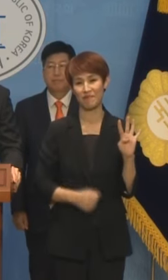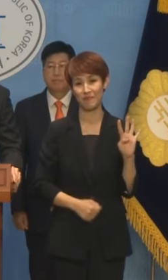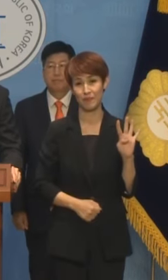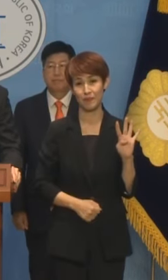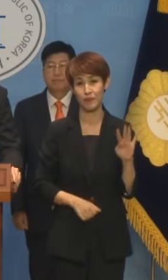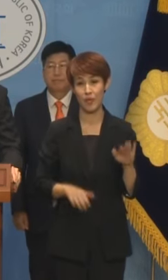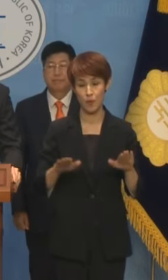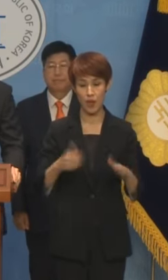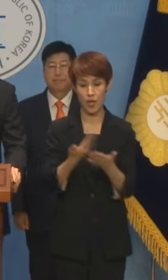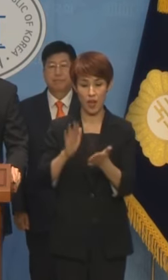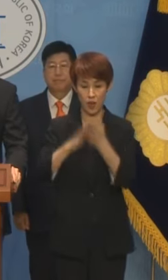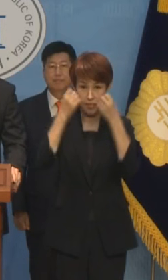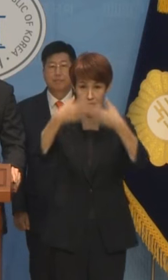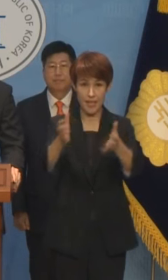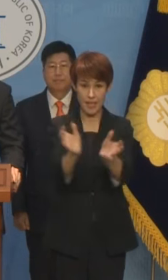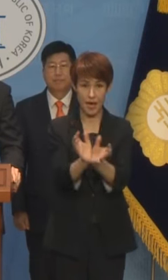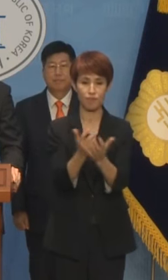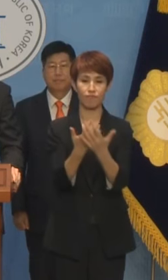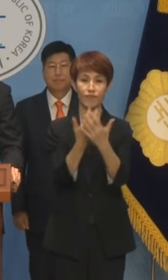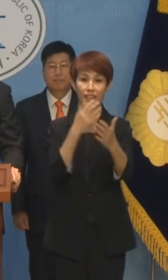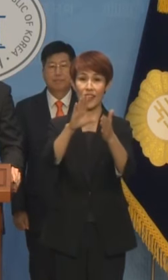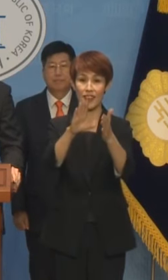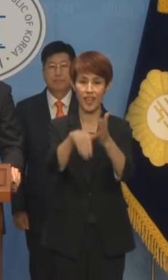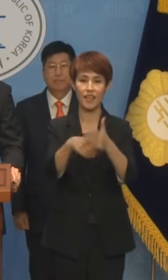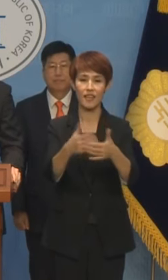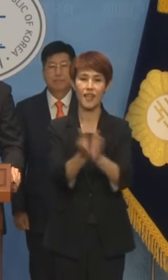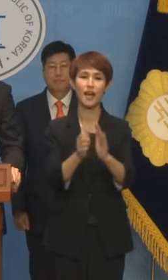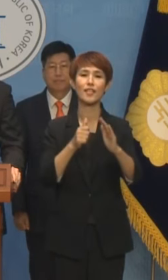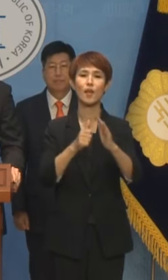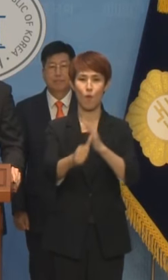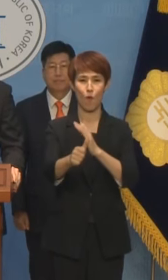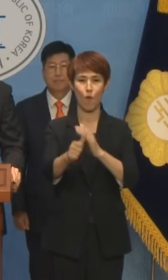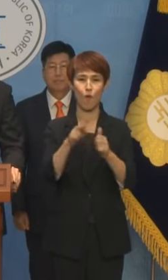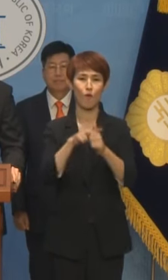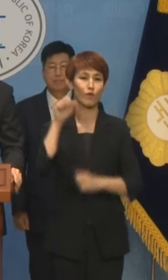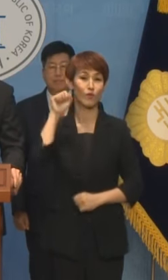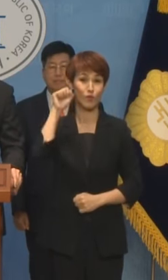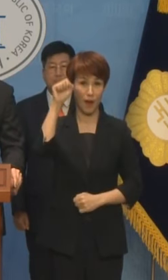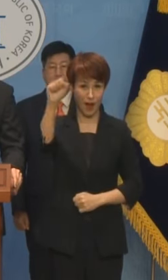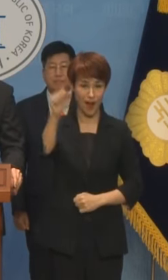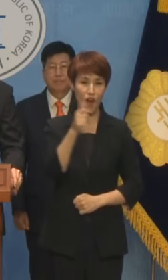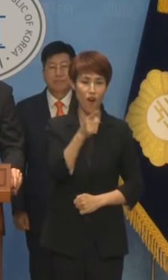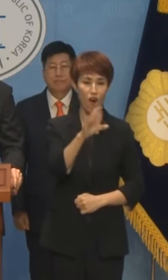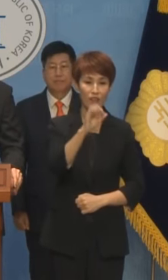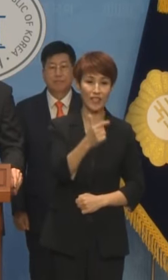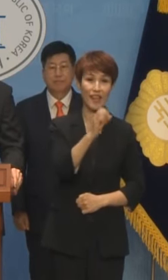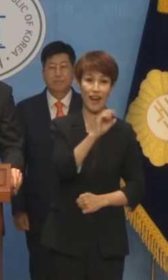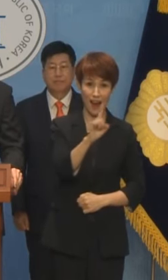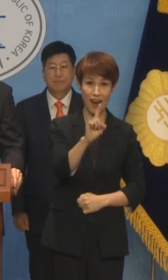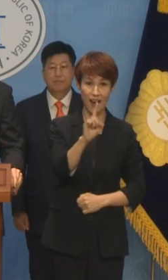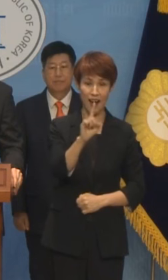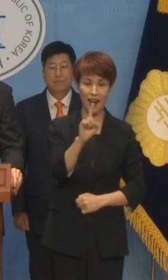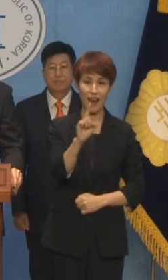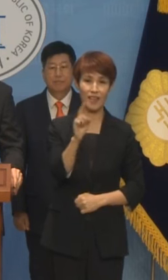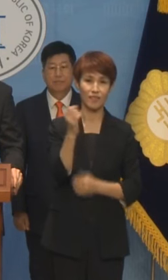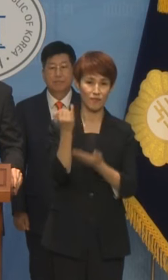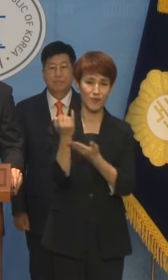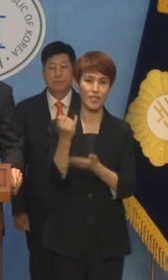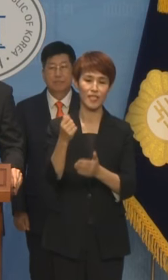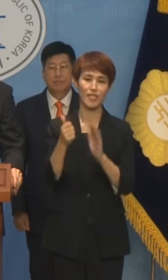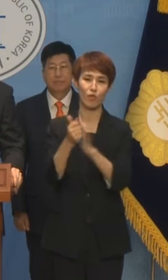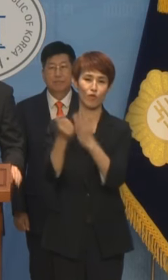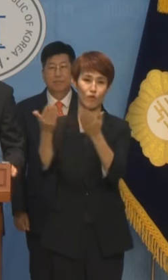이번 개혁신당의 전당대회에서 당대표 후보로 출마하신 허은하 전 의원님을 지지하기 위해 이